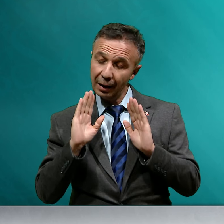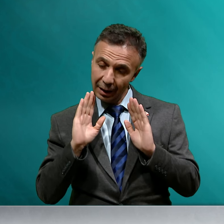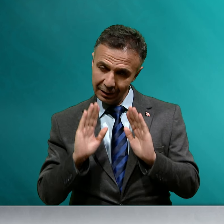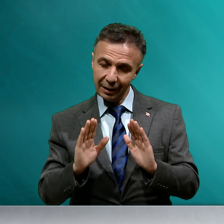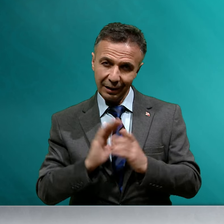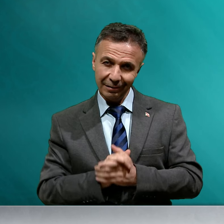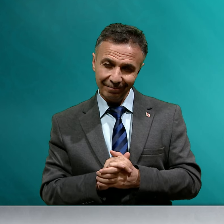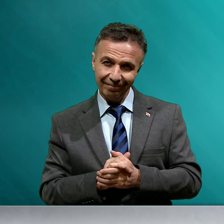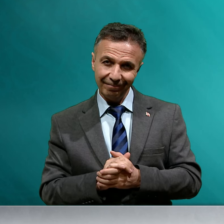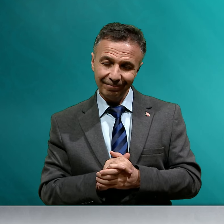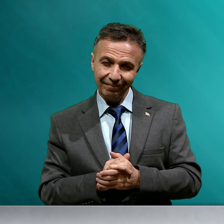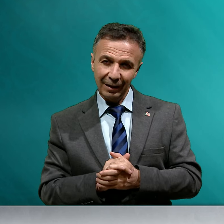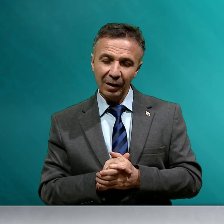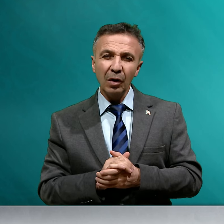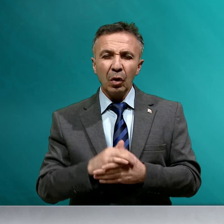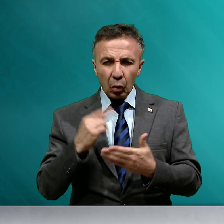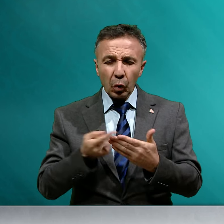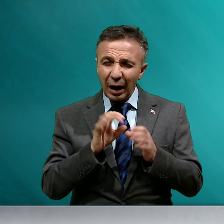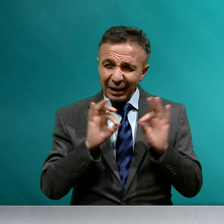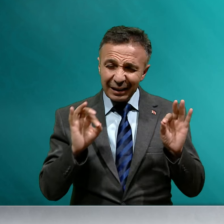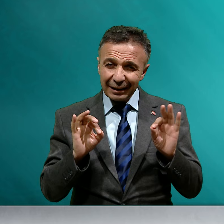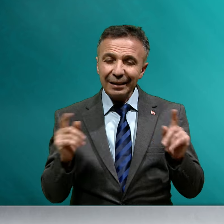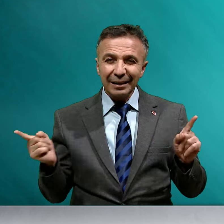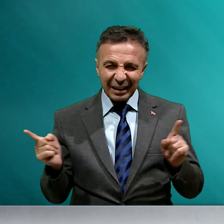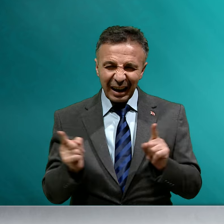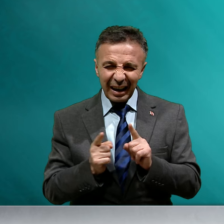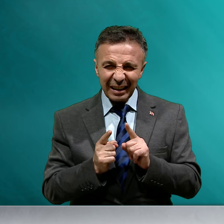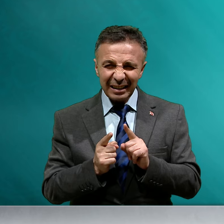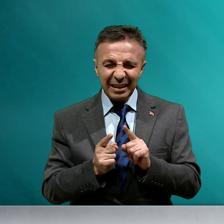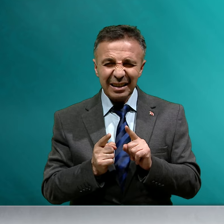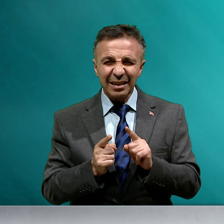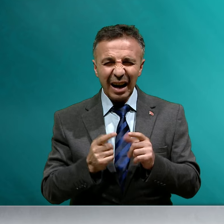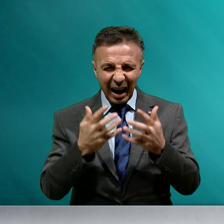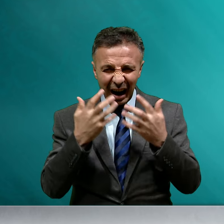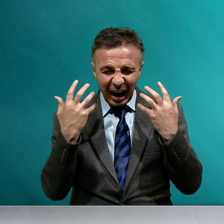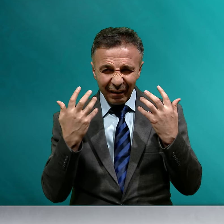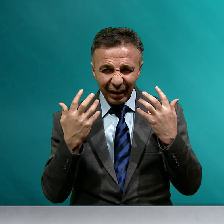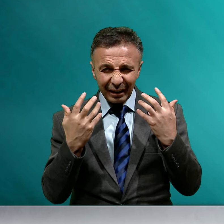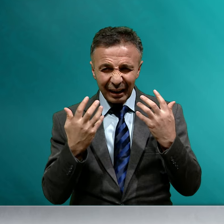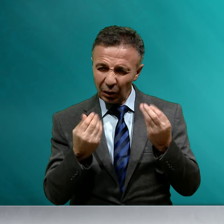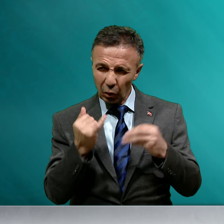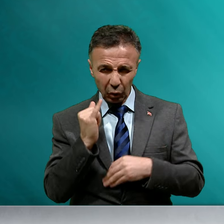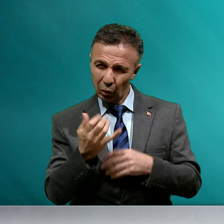Kur'an, onsuz artık canavardan